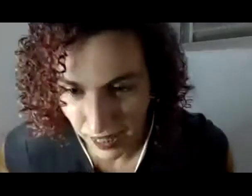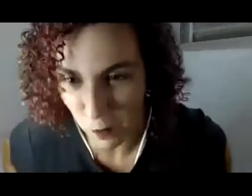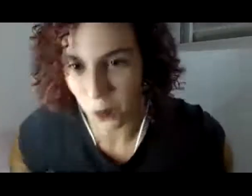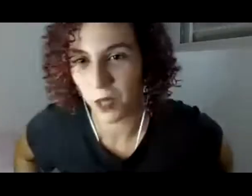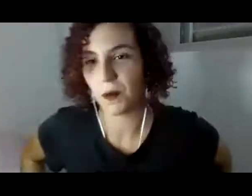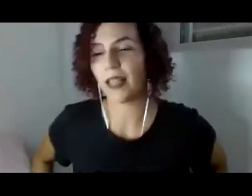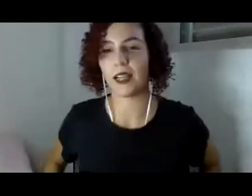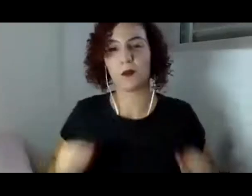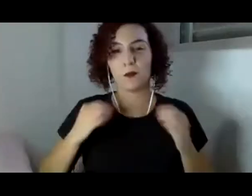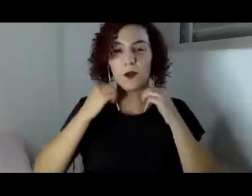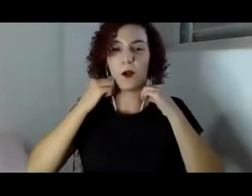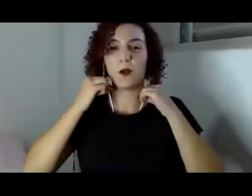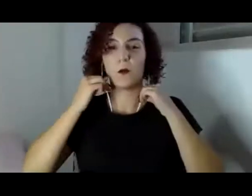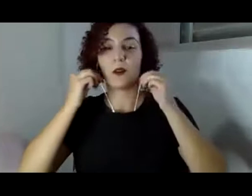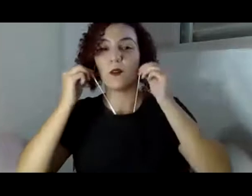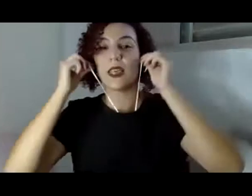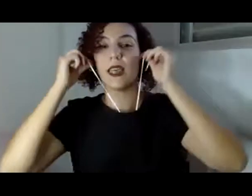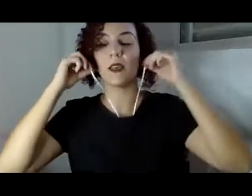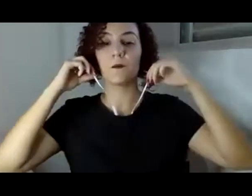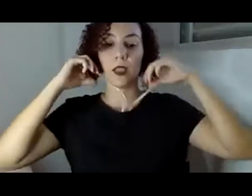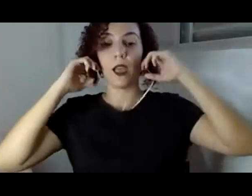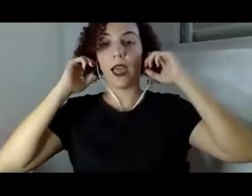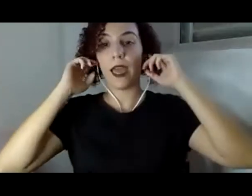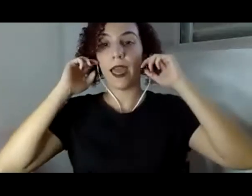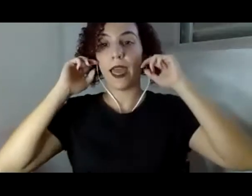vou até virar um pouquinho para trás para melhorar o meu ângulo aqui.